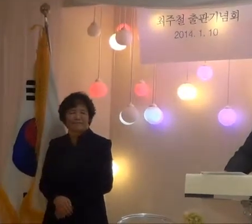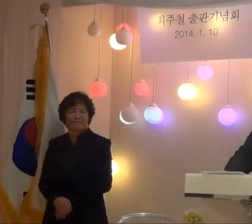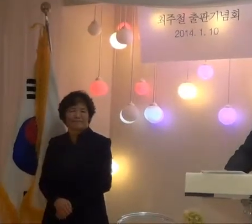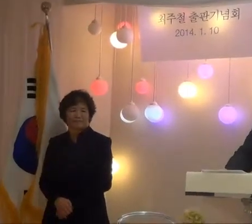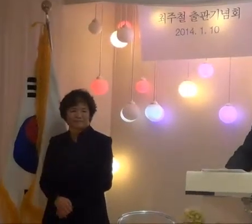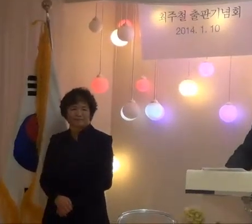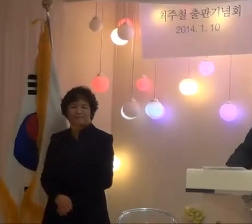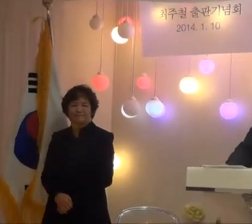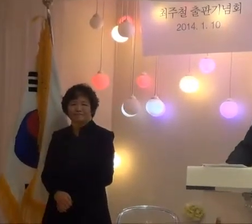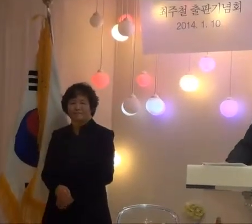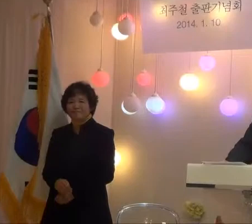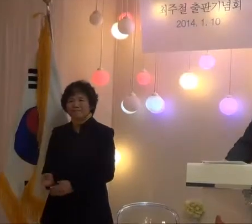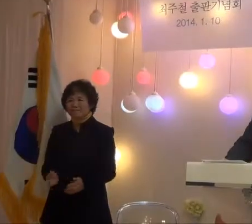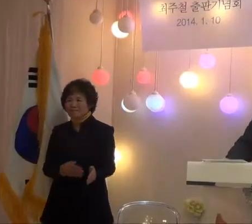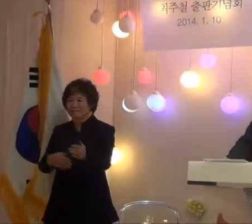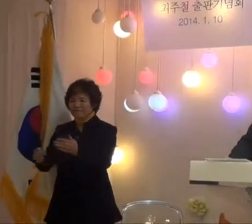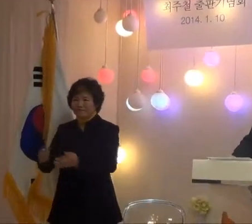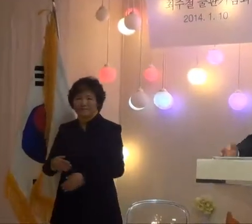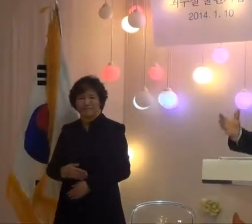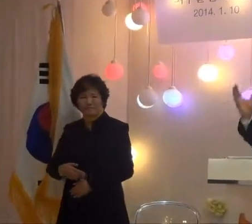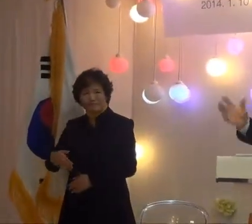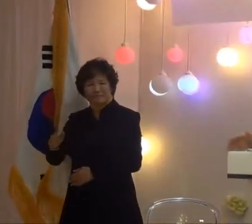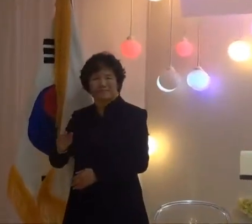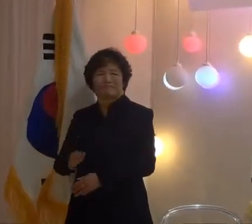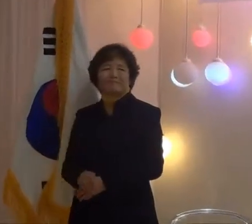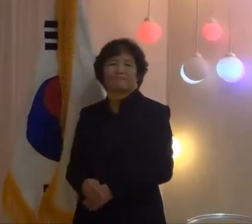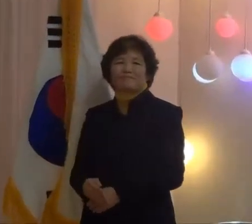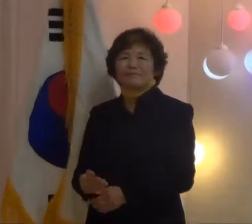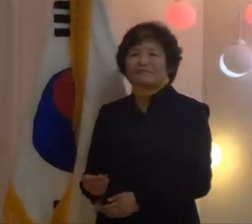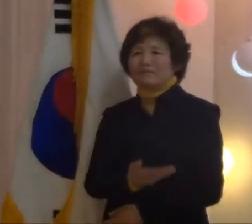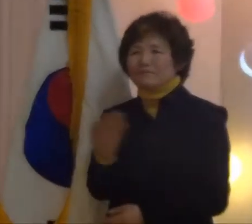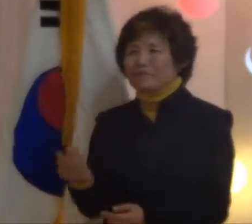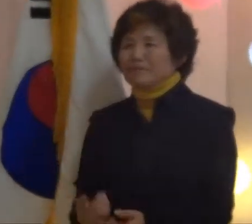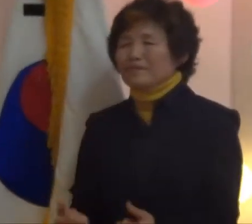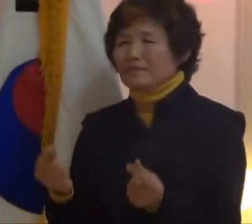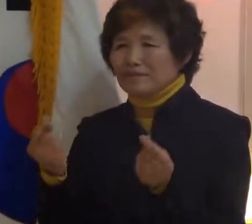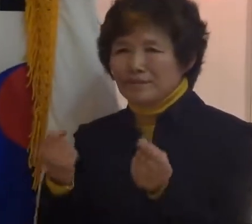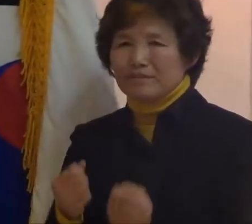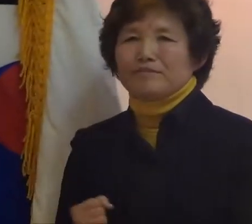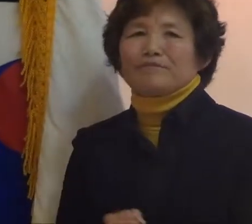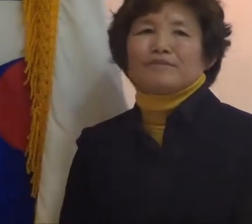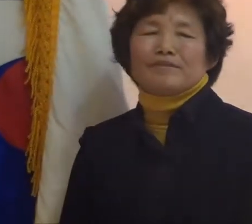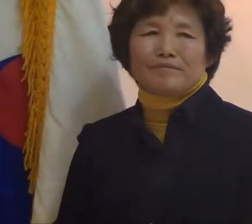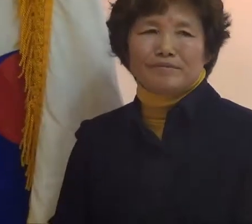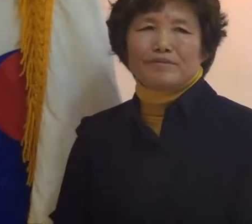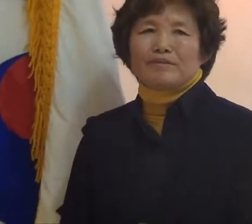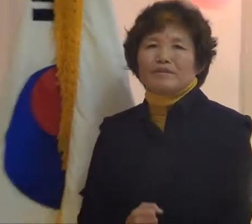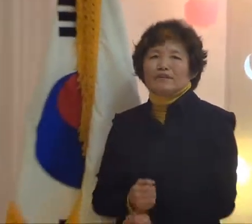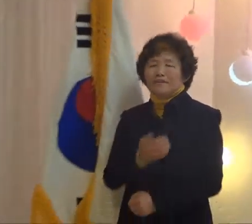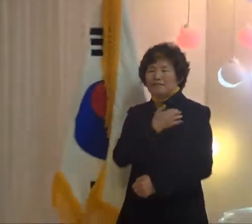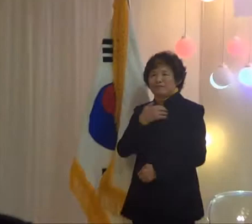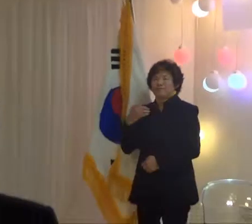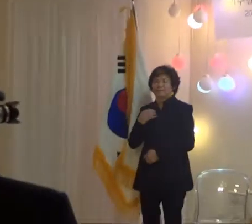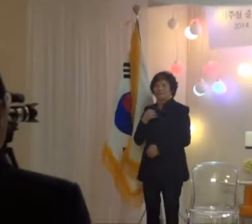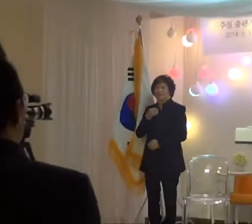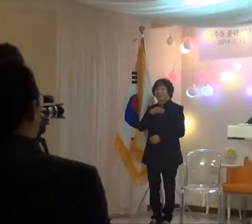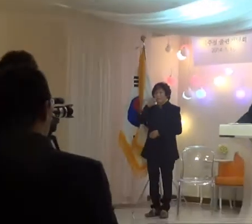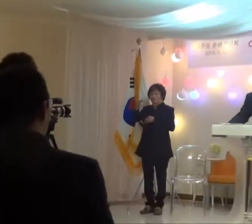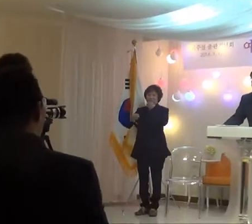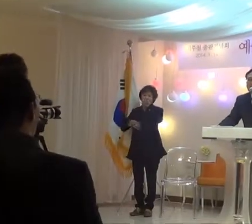내고 비주류로 가는 길 여러분이 같이 해준다면 비주류로서 당당한 목소리를 내고 싶습니다.